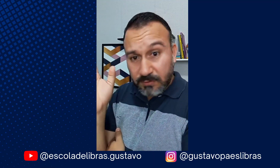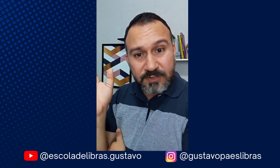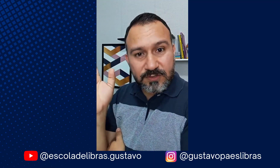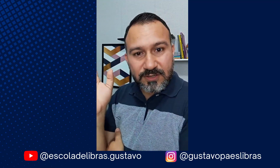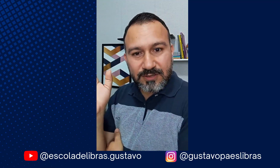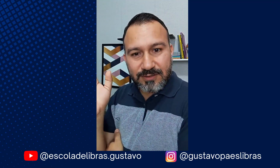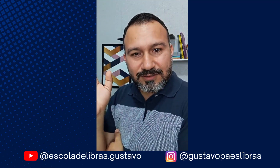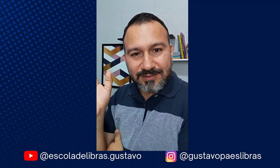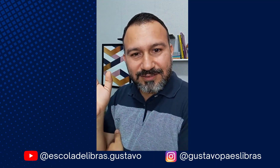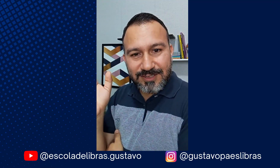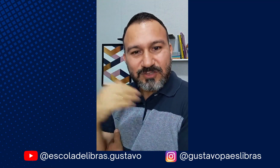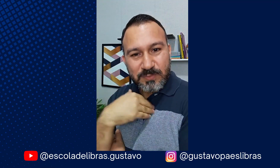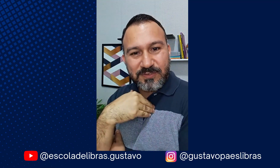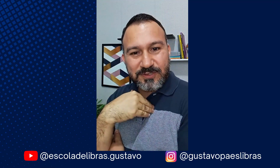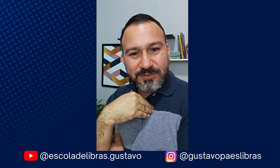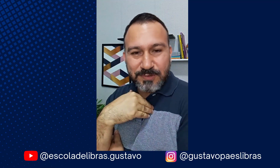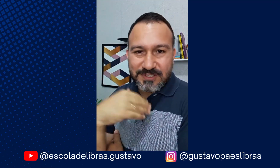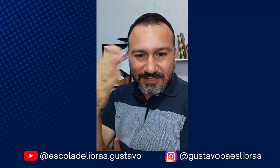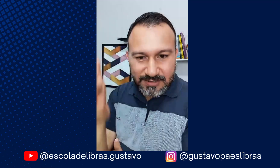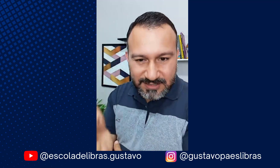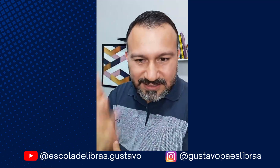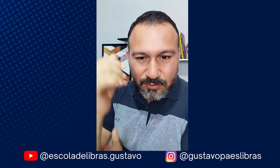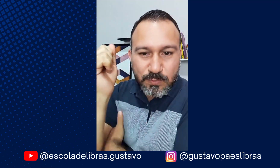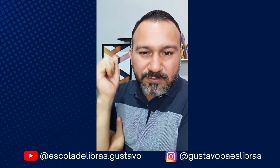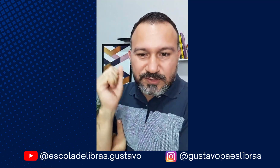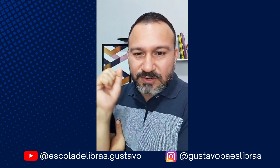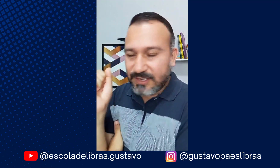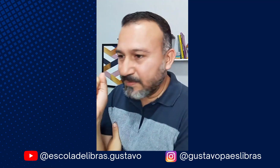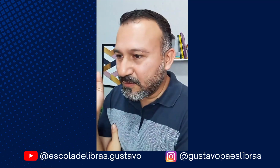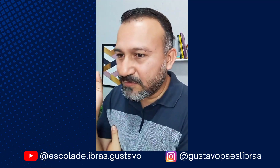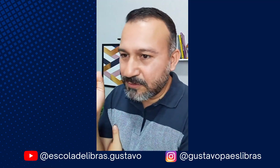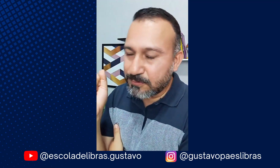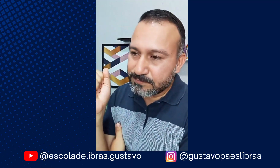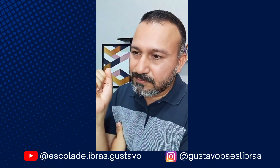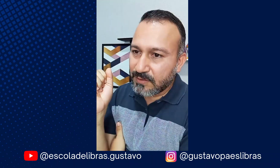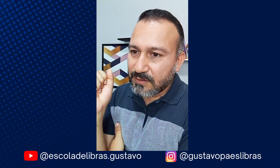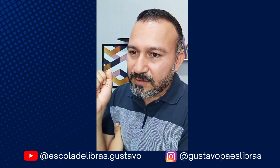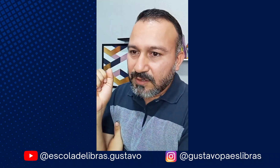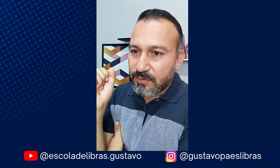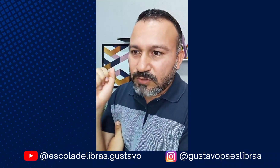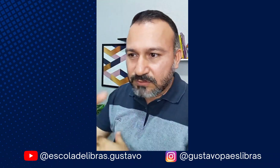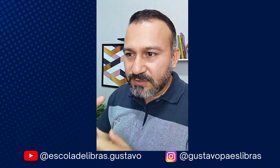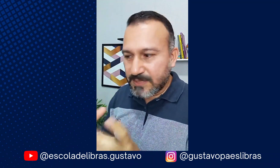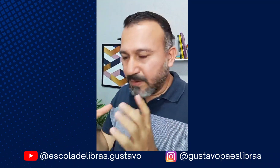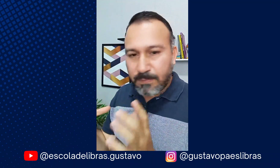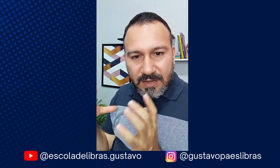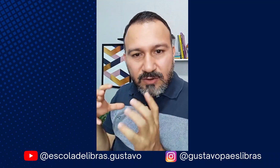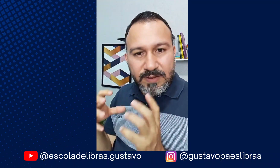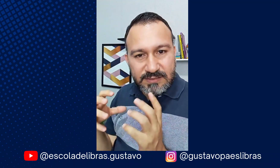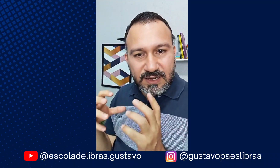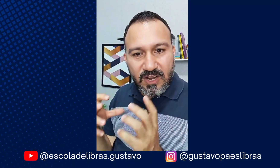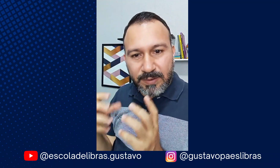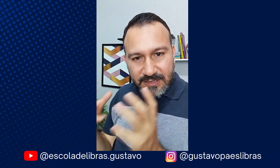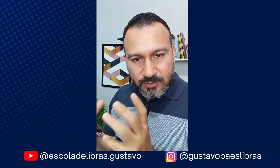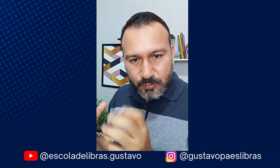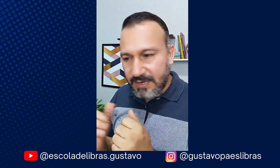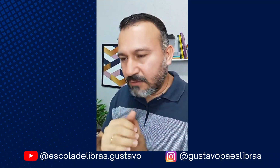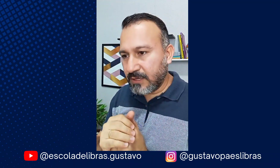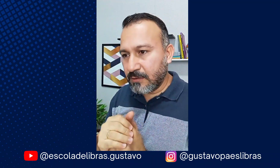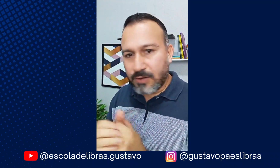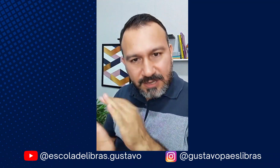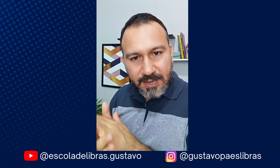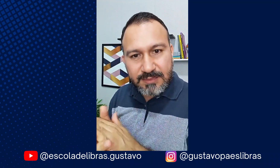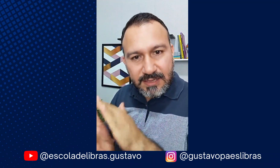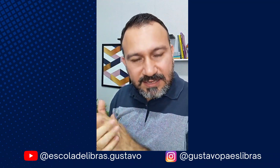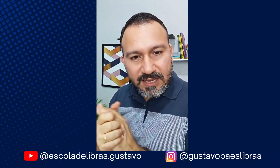o professor, eu sou professor, pode ser que tenha algum professor aqui me ouvindo. Quando você prepara um material para dar sua